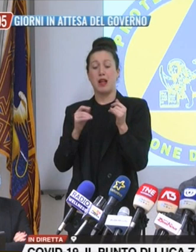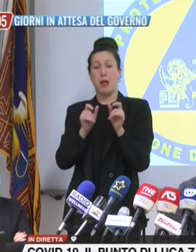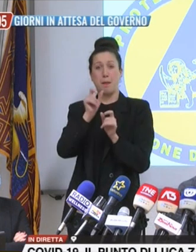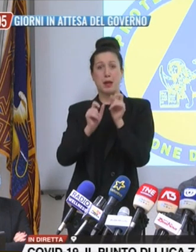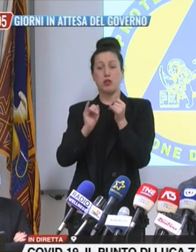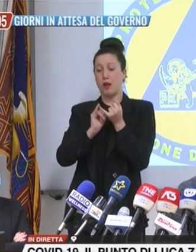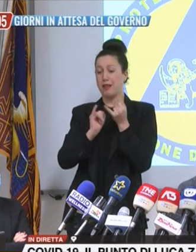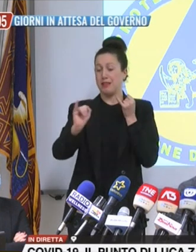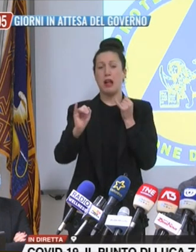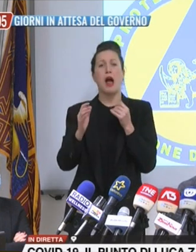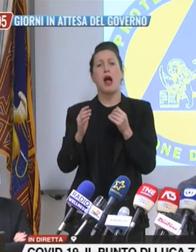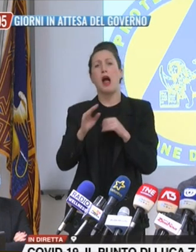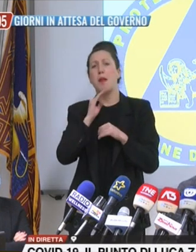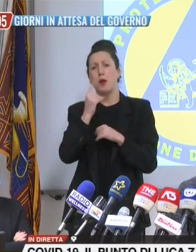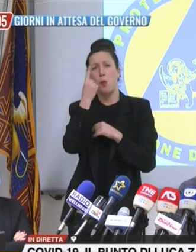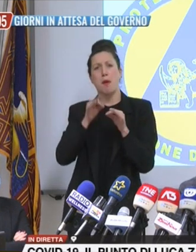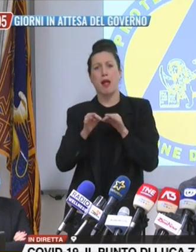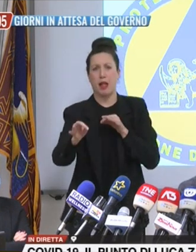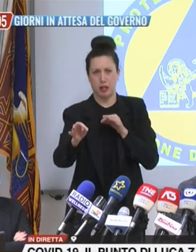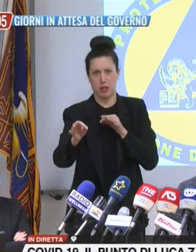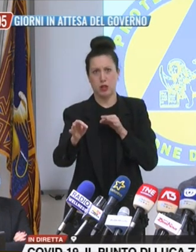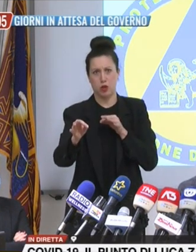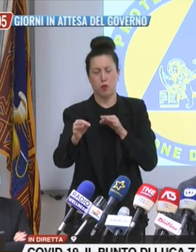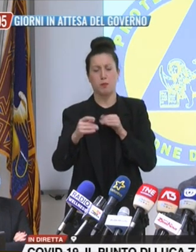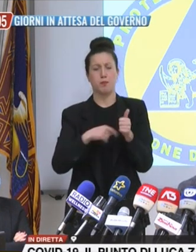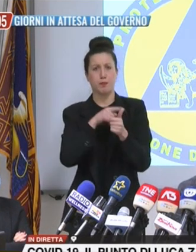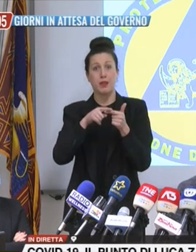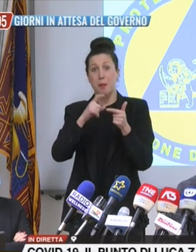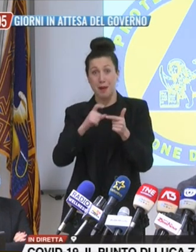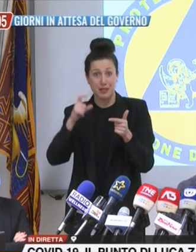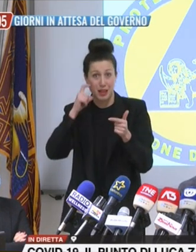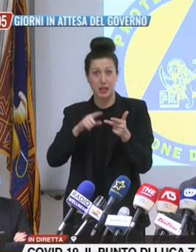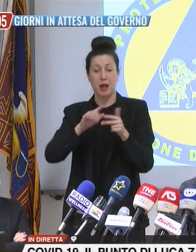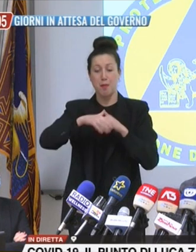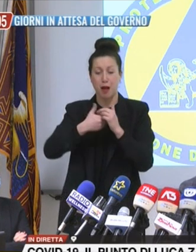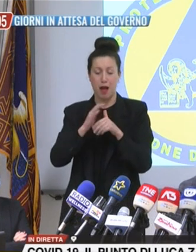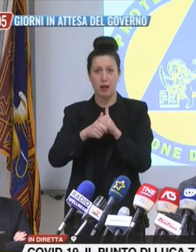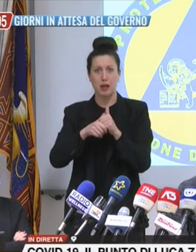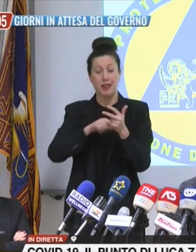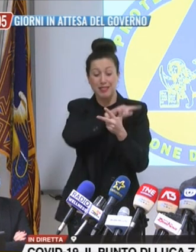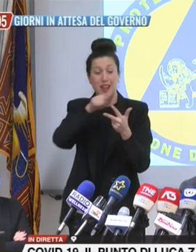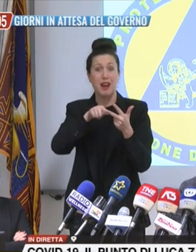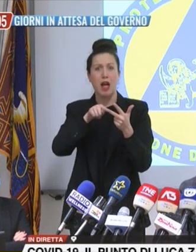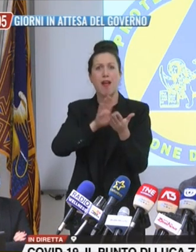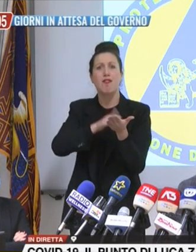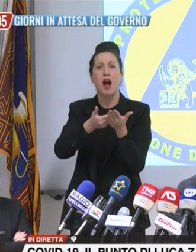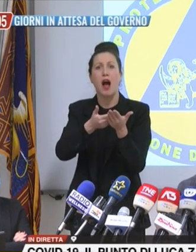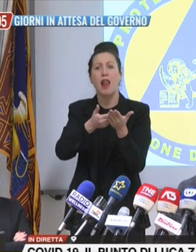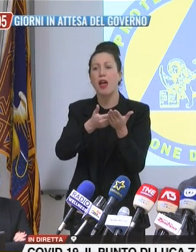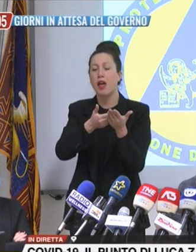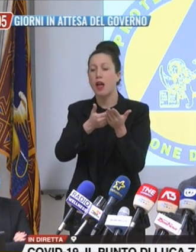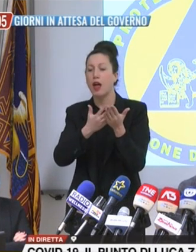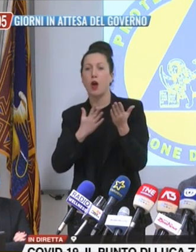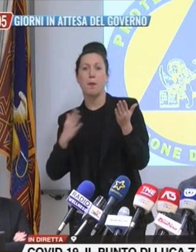dal tuo interlocutore, portare la mascherina e igienizzare le mani, vale più di un lockdown. Questa è letteratura